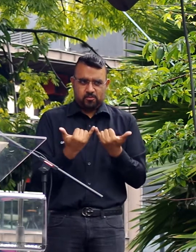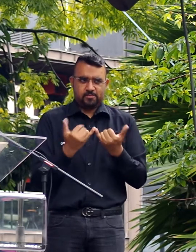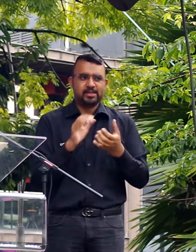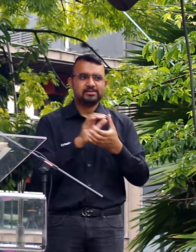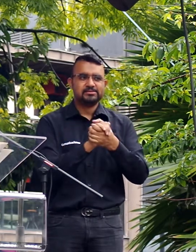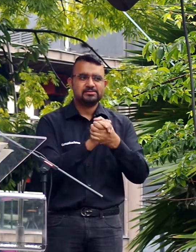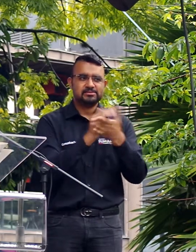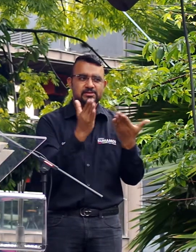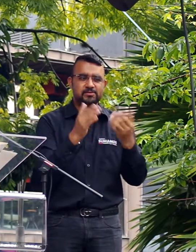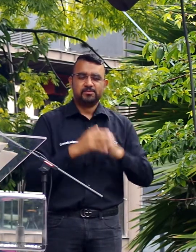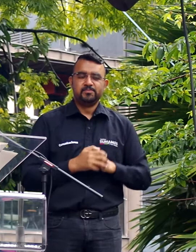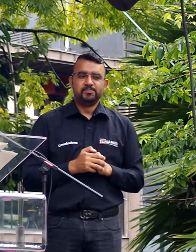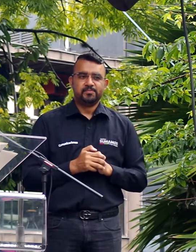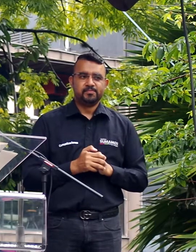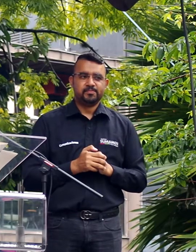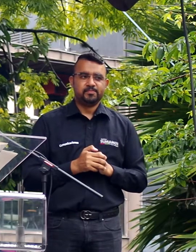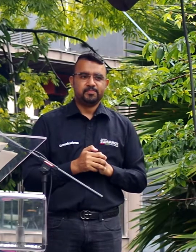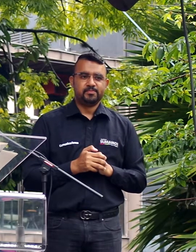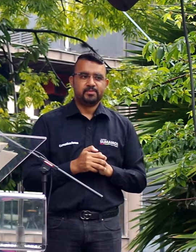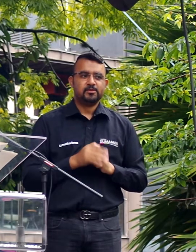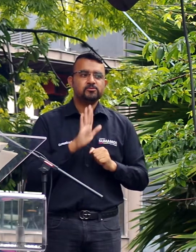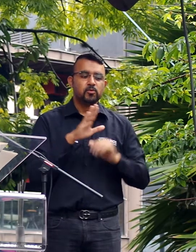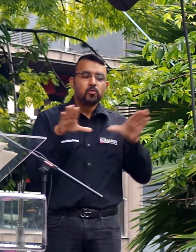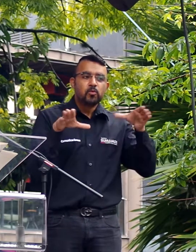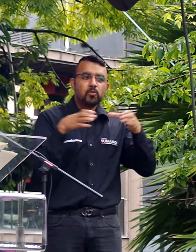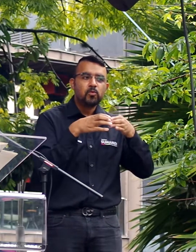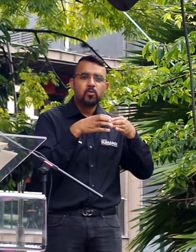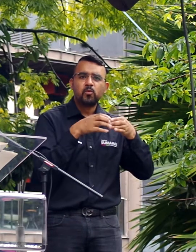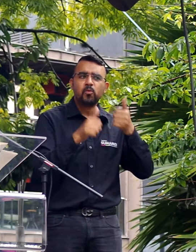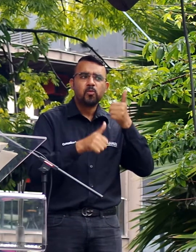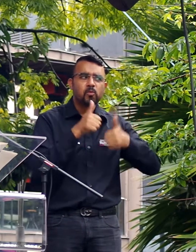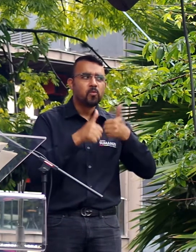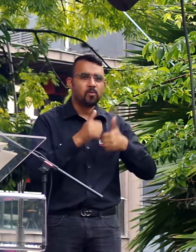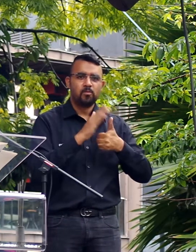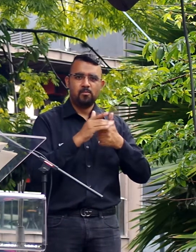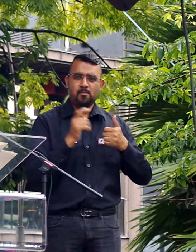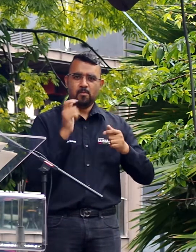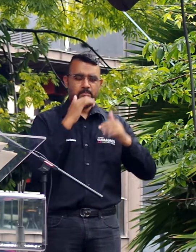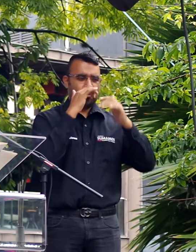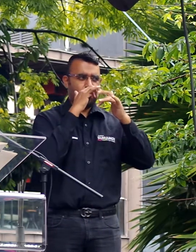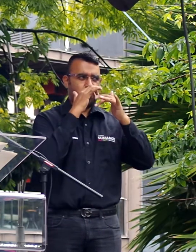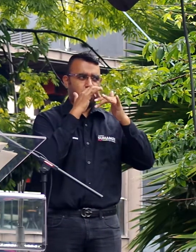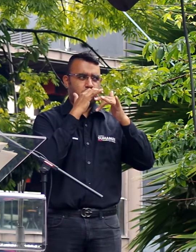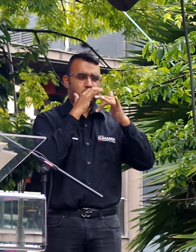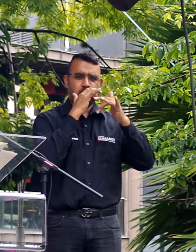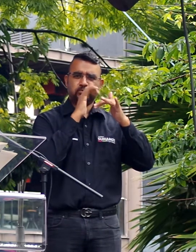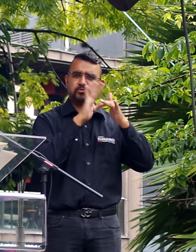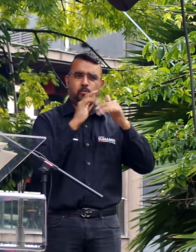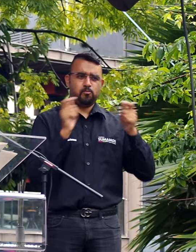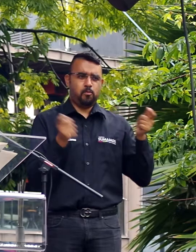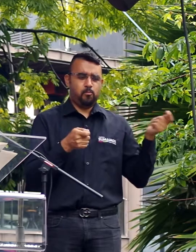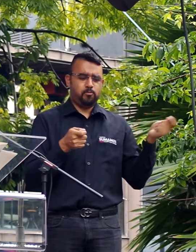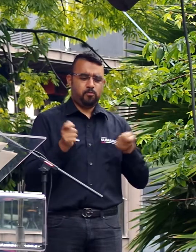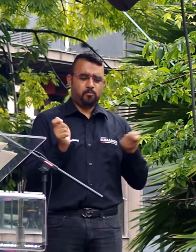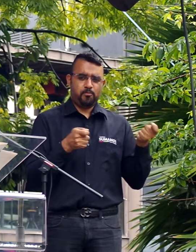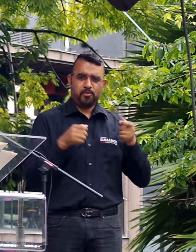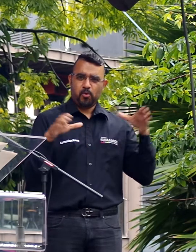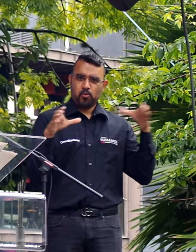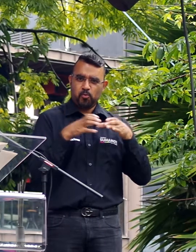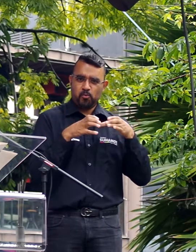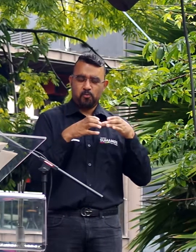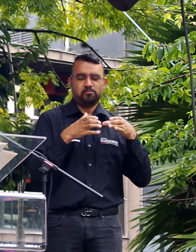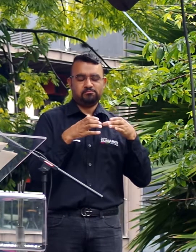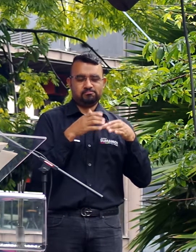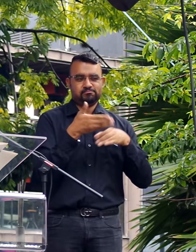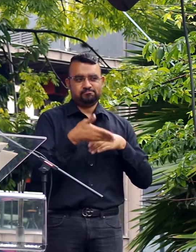2022, también a la banda cívica juvenil del municipio de Envigado. Agradecerle